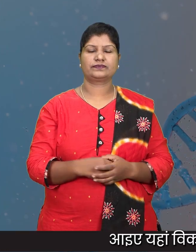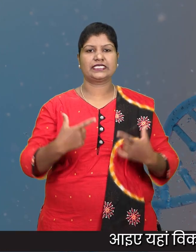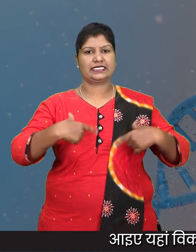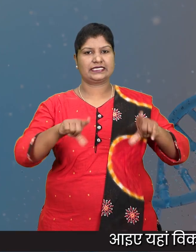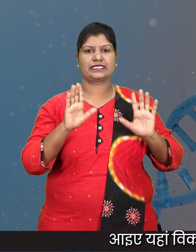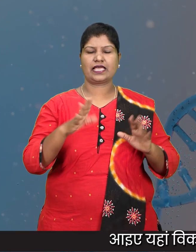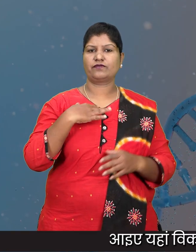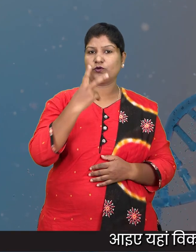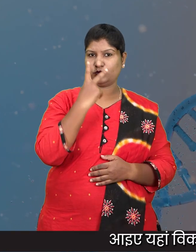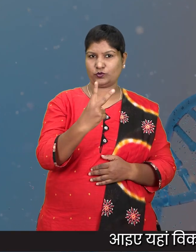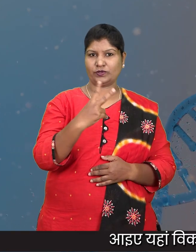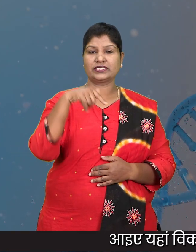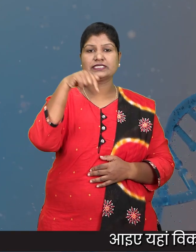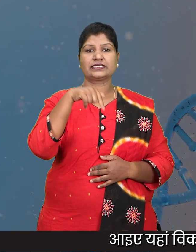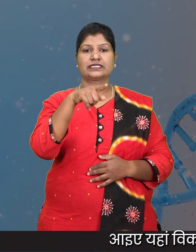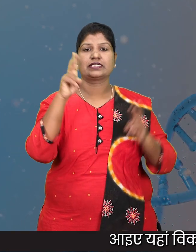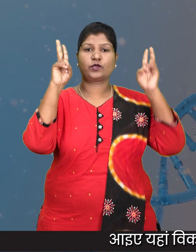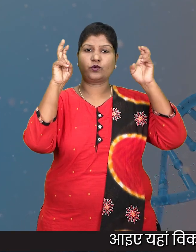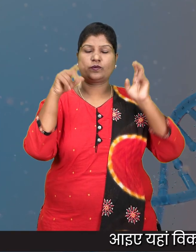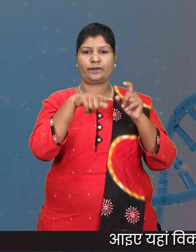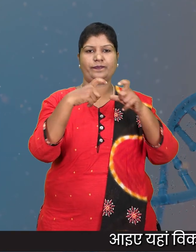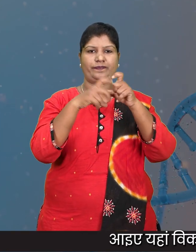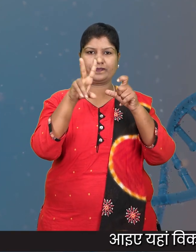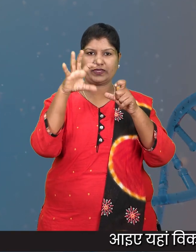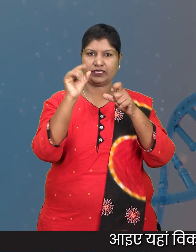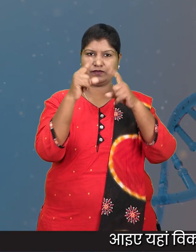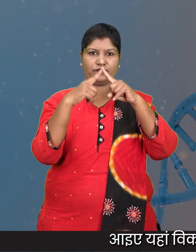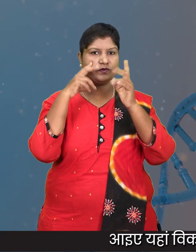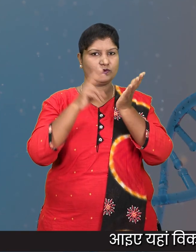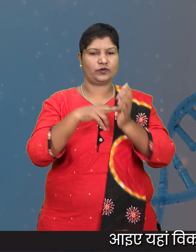आइए यहाँ विकास की अवधारणा पर एक नज़र डालें।